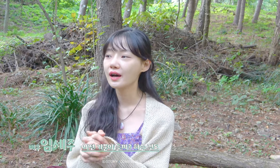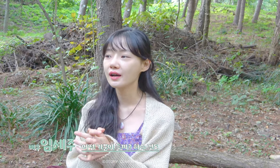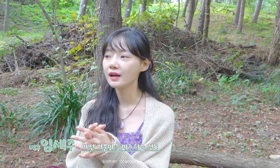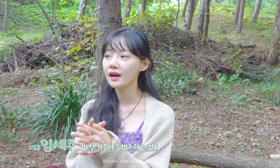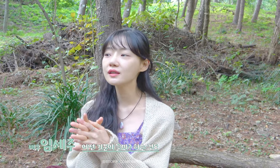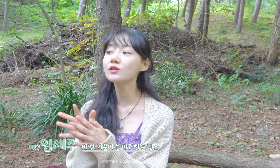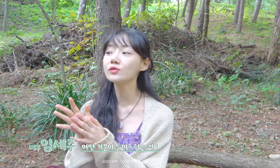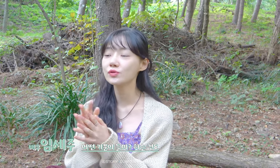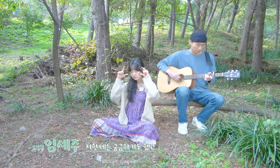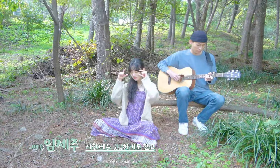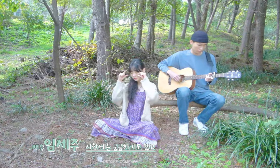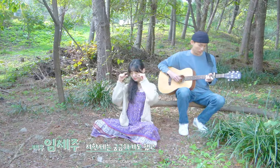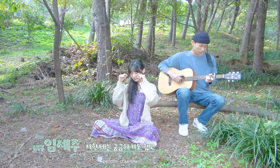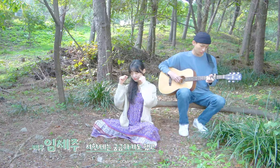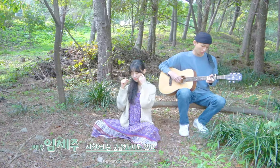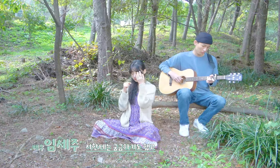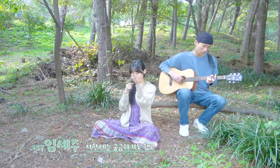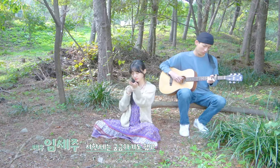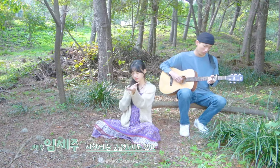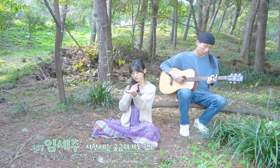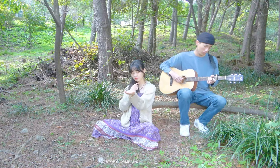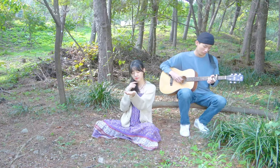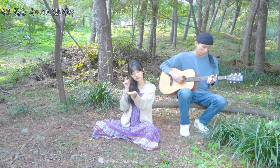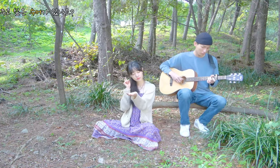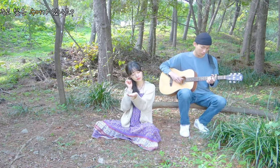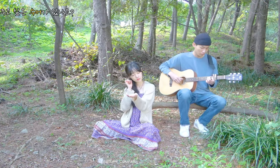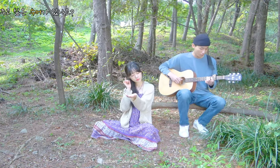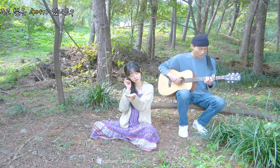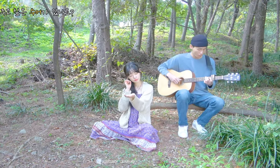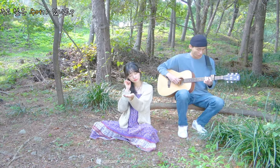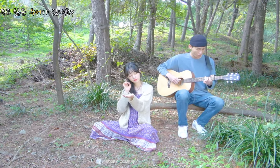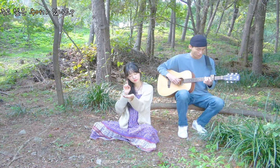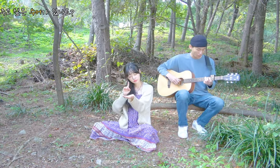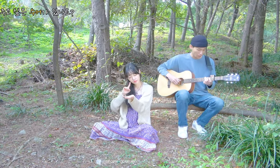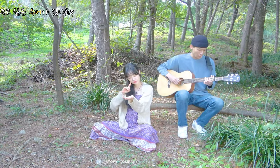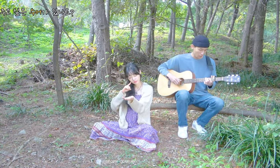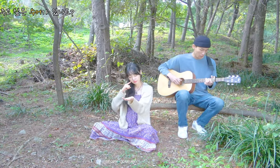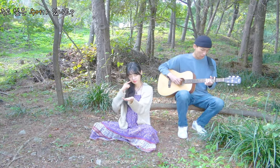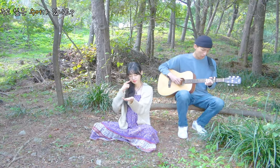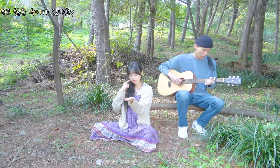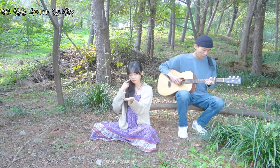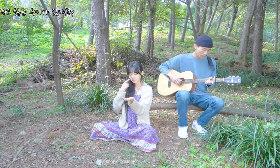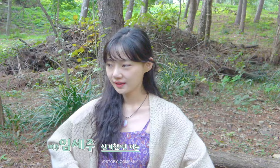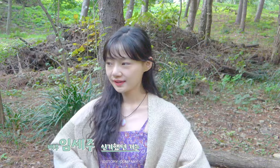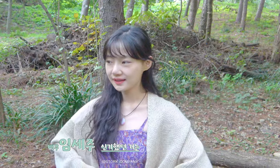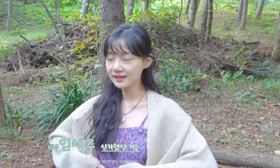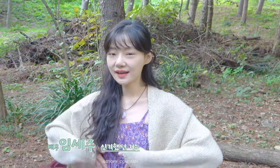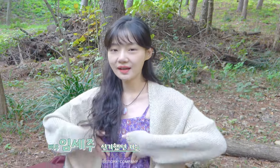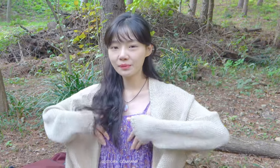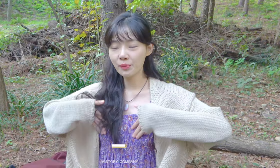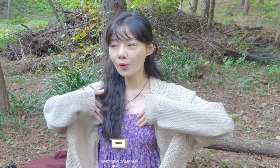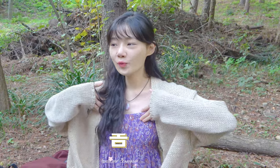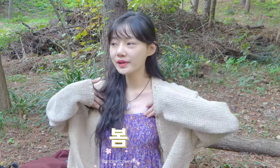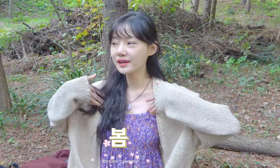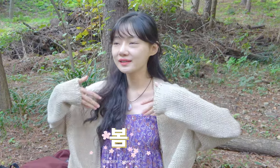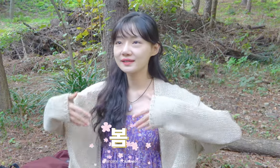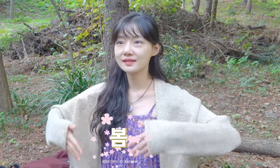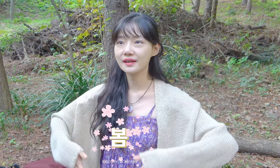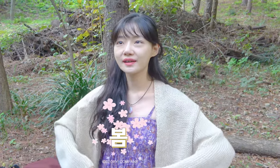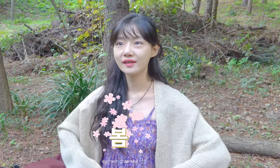하는 것도 저는 궁금했기도 하고 신기했던 거는 이게 봄이라는 뜻이에요.